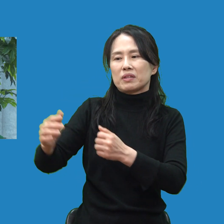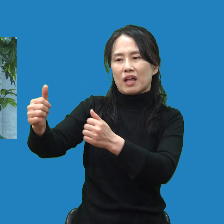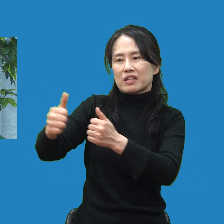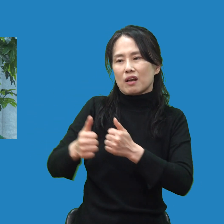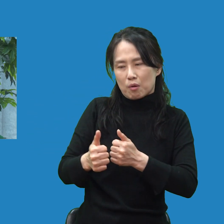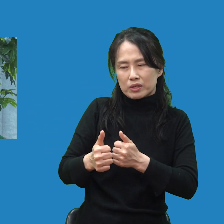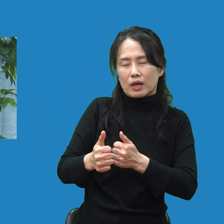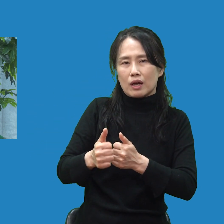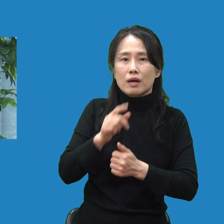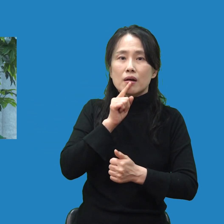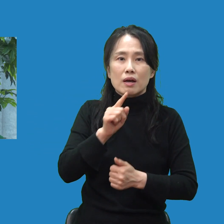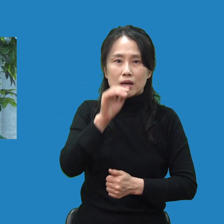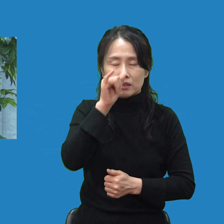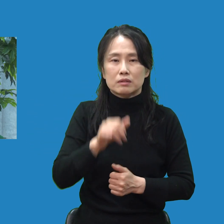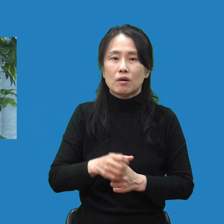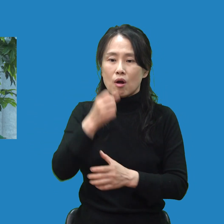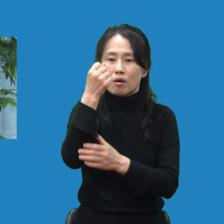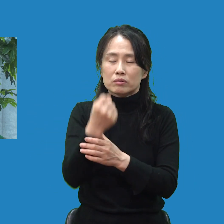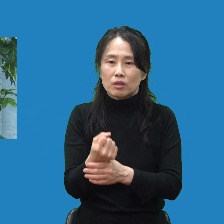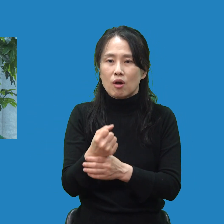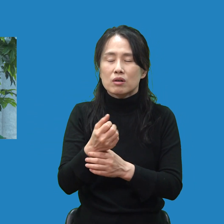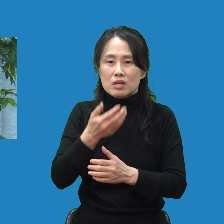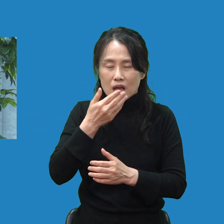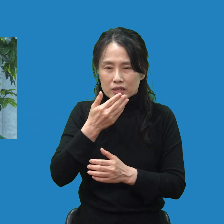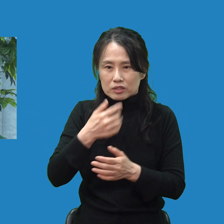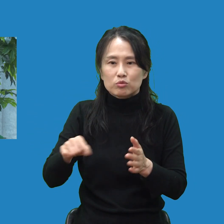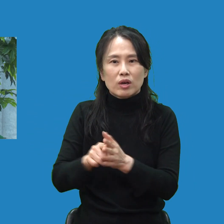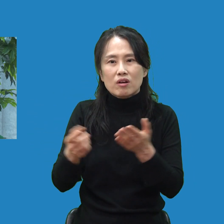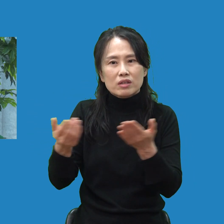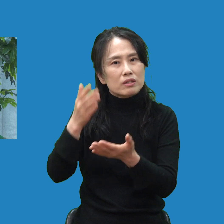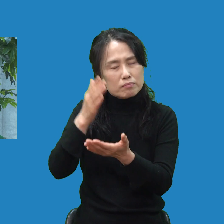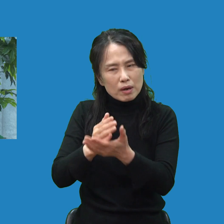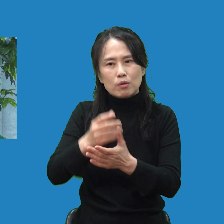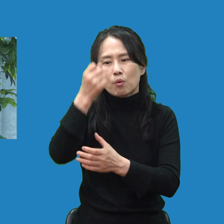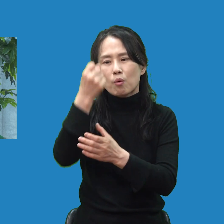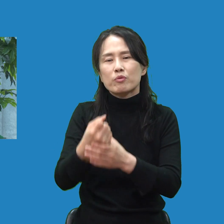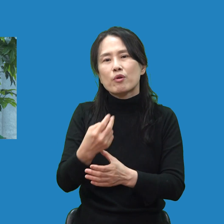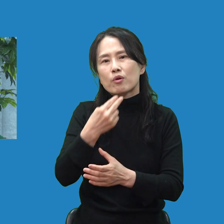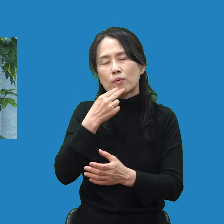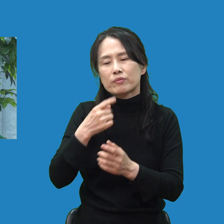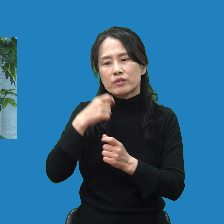일하지 말고 썩지 않는 영생하도록 있는 양식을 위하여 하라고.